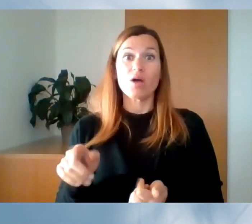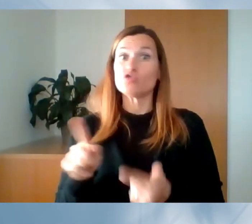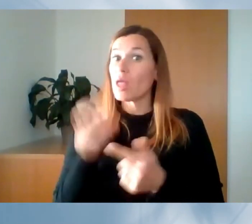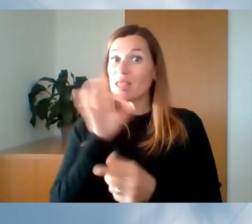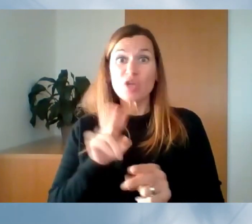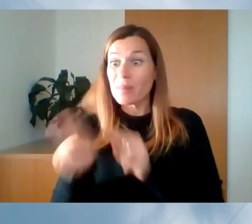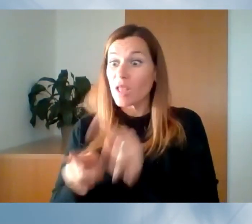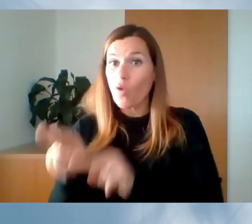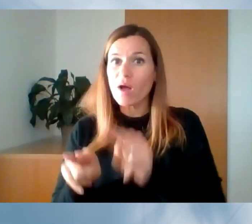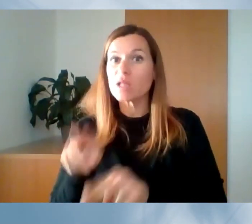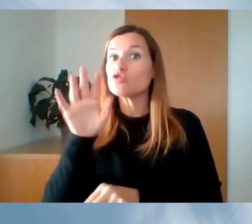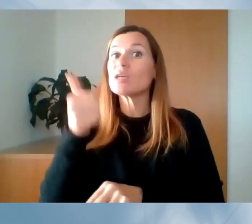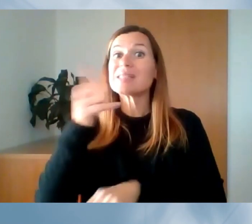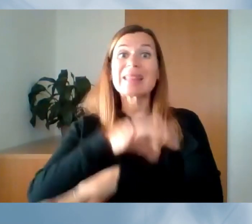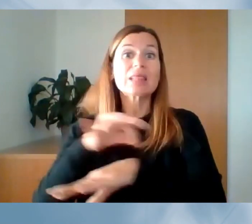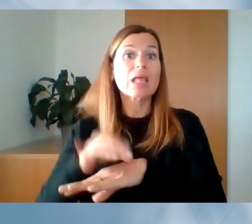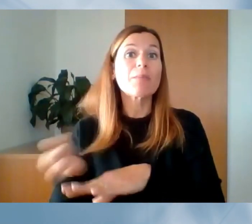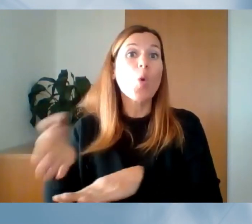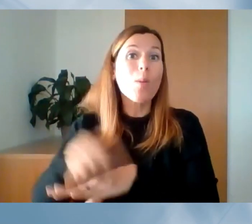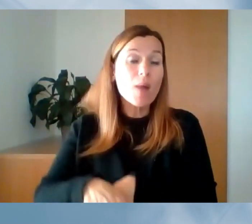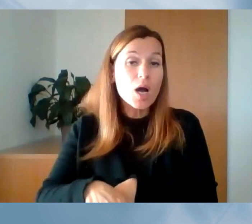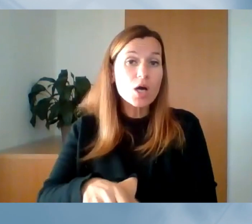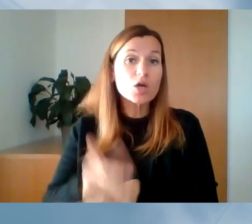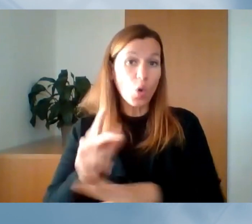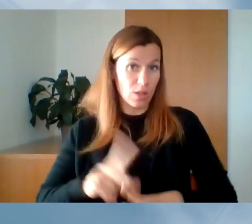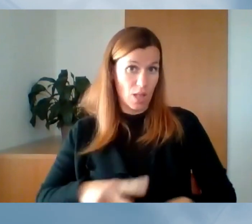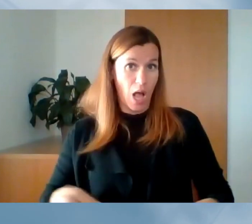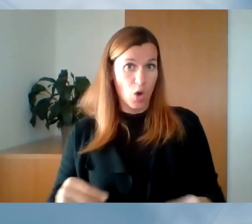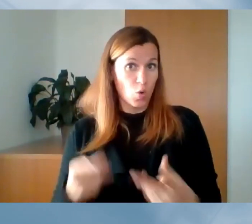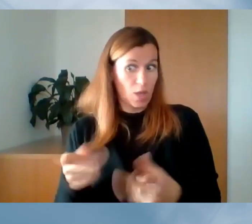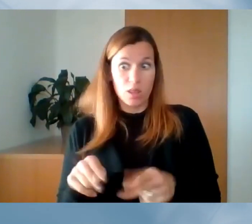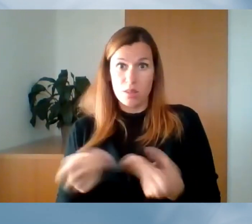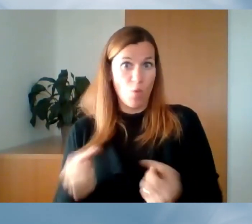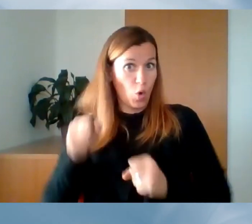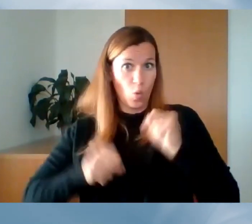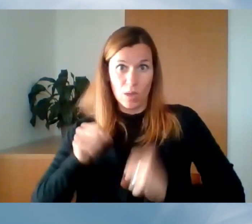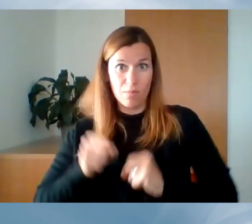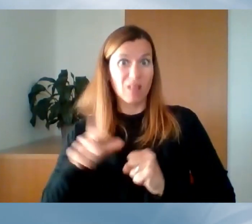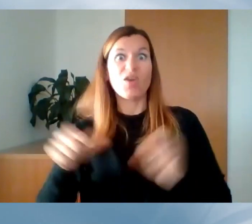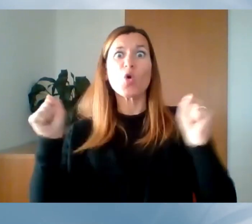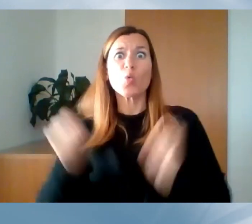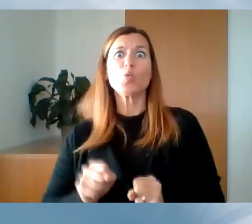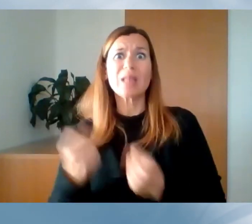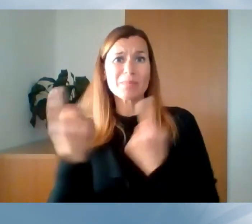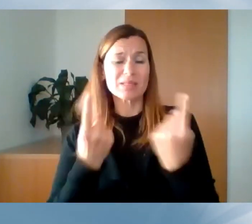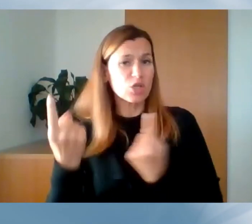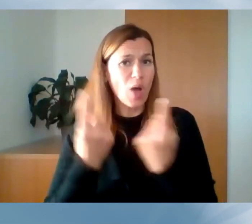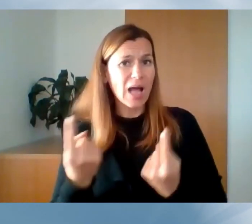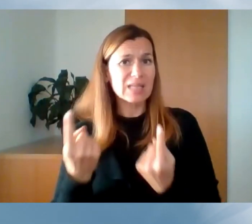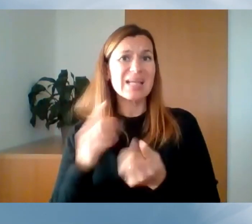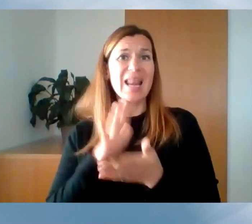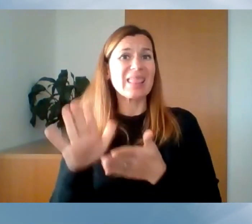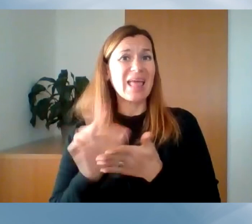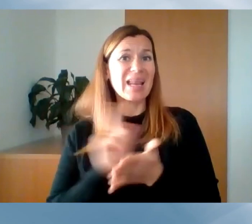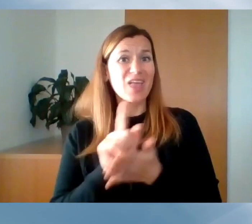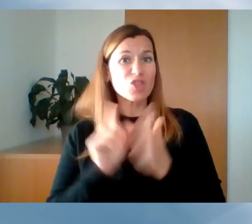tednu od lakote umrl, ker se ni mogel gibati v tistih hudih razmerah ledene dobe.